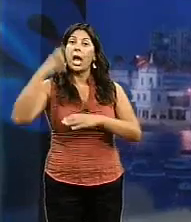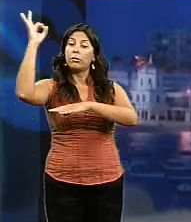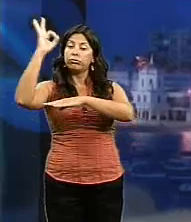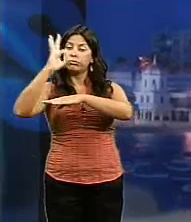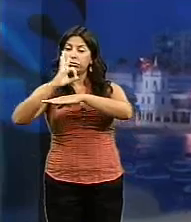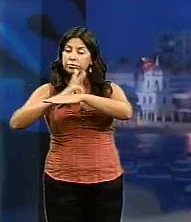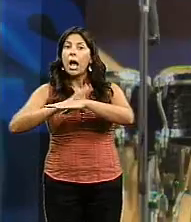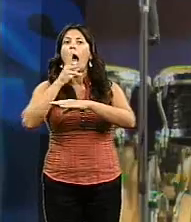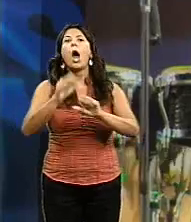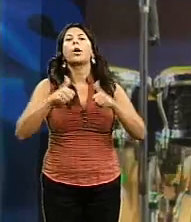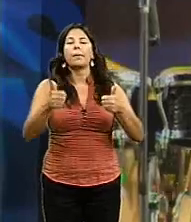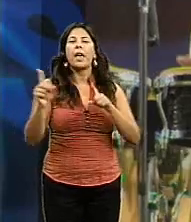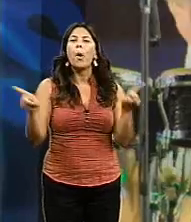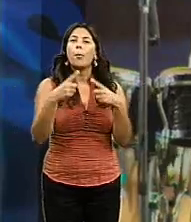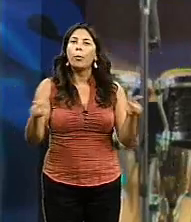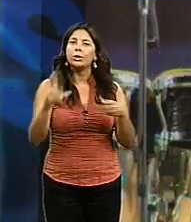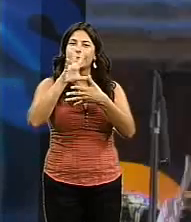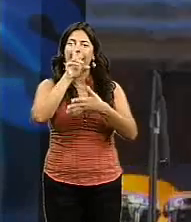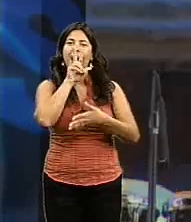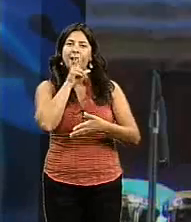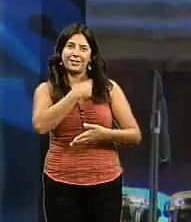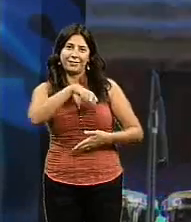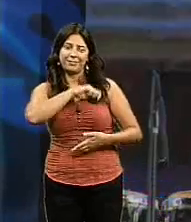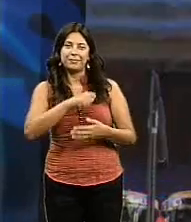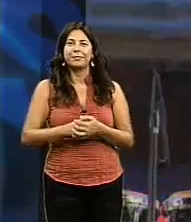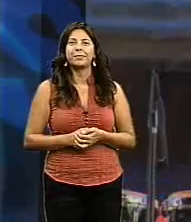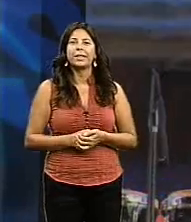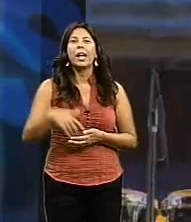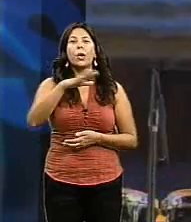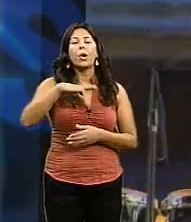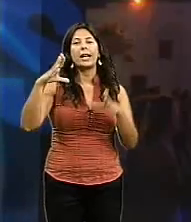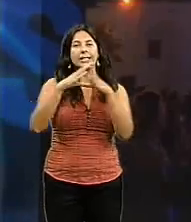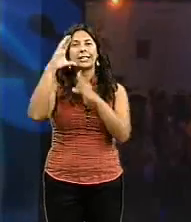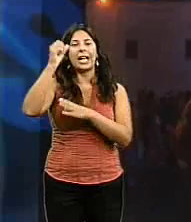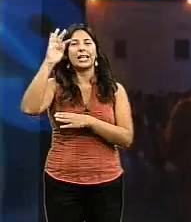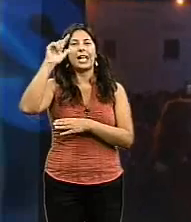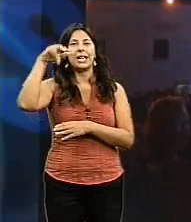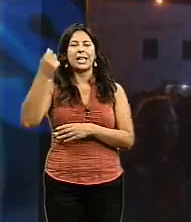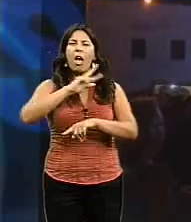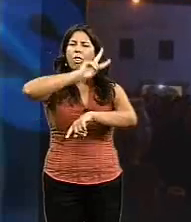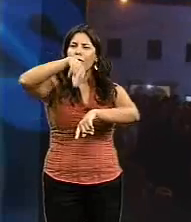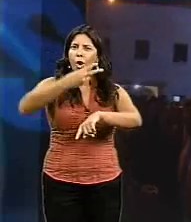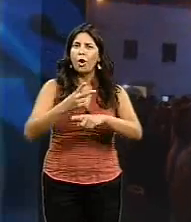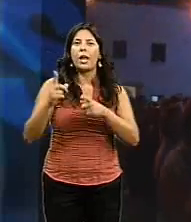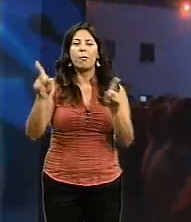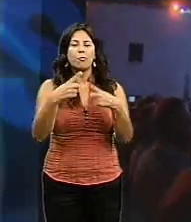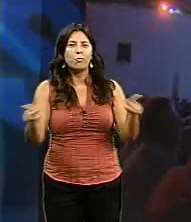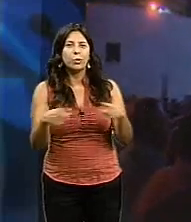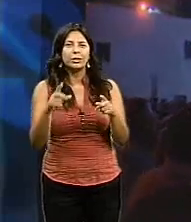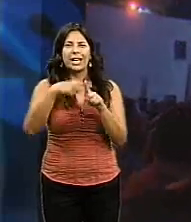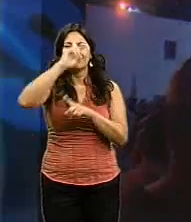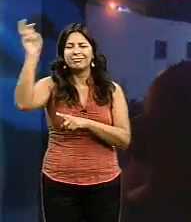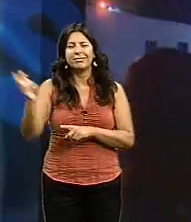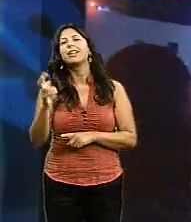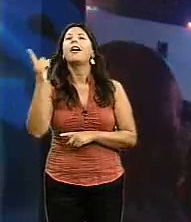sones latinos resonaron en el patio de Santa Catalina. Por más de 2 horas, el grupo Habanalup ofreció un repertorio de géneros musicales